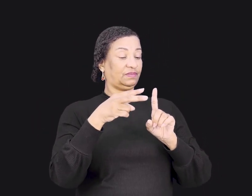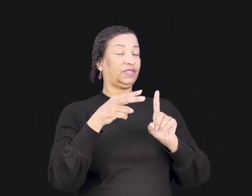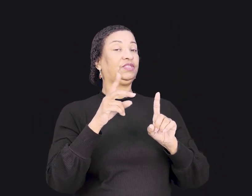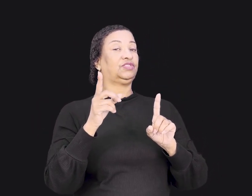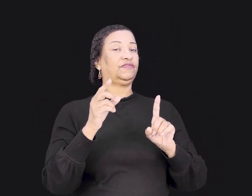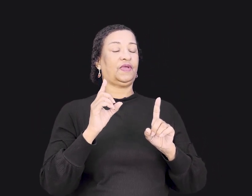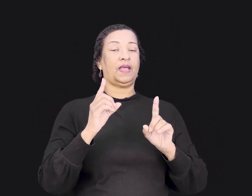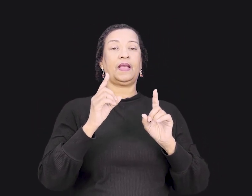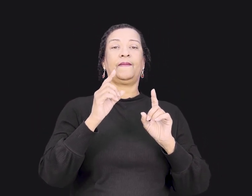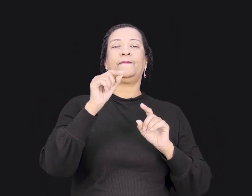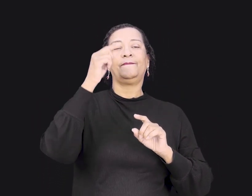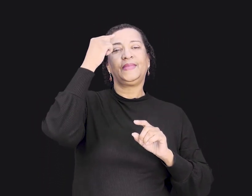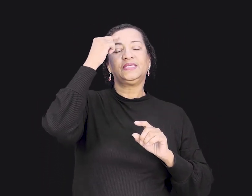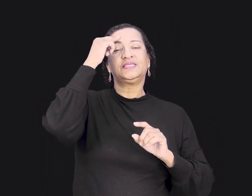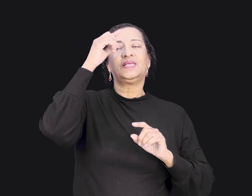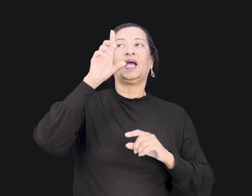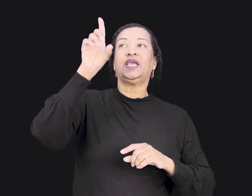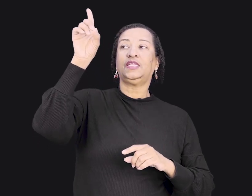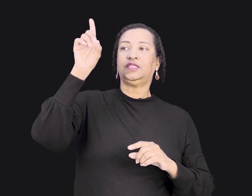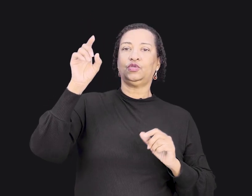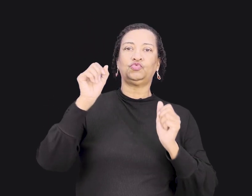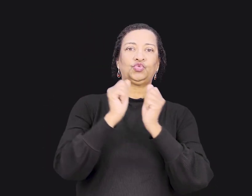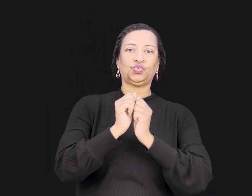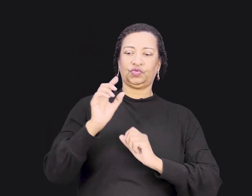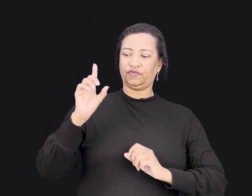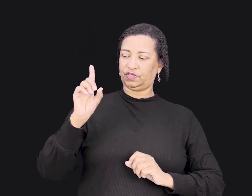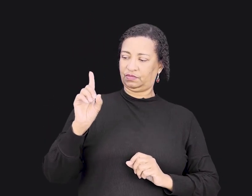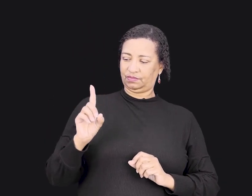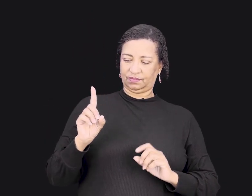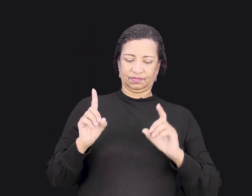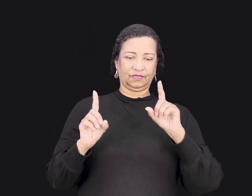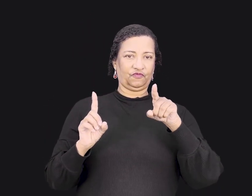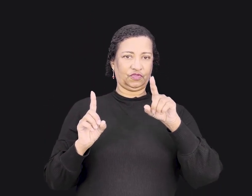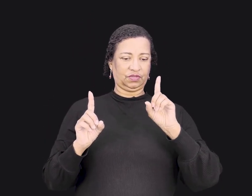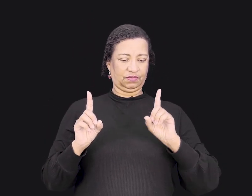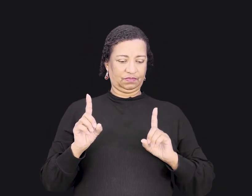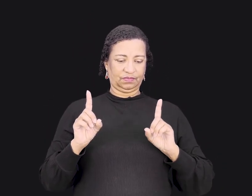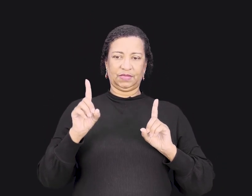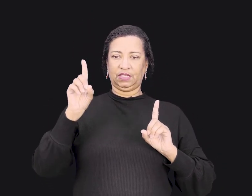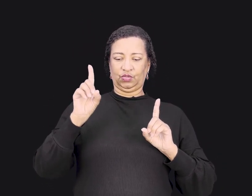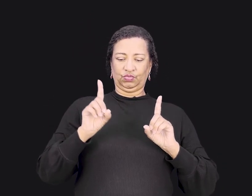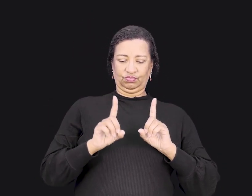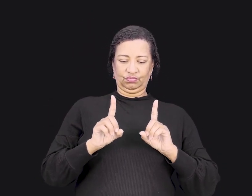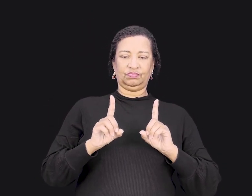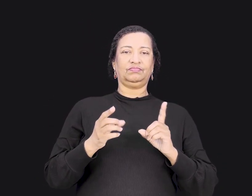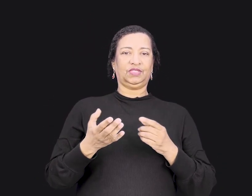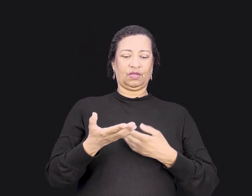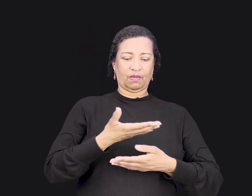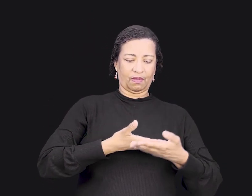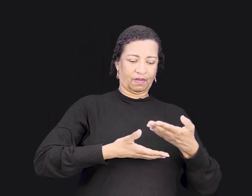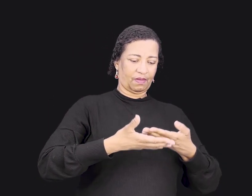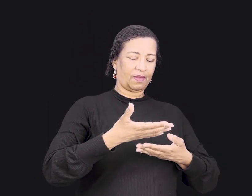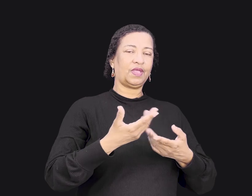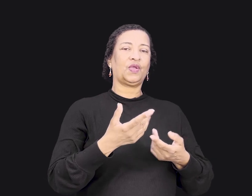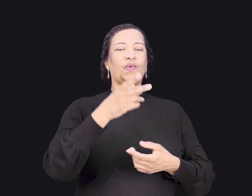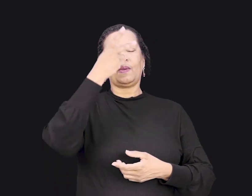horizontal, lado a lado, com você, cercando-o, como um Deus amoroso que ama as pessoas feridas que cruzam seu